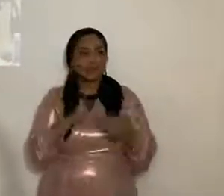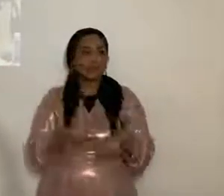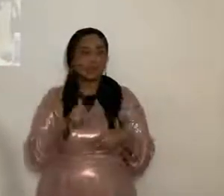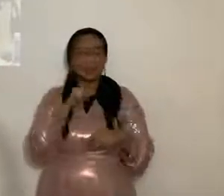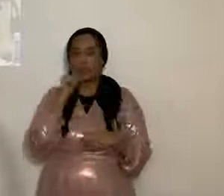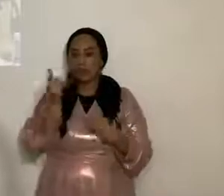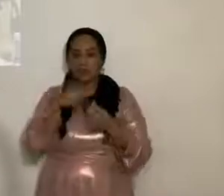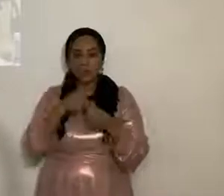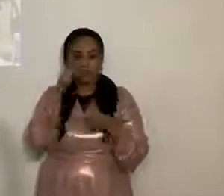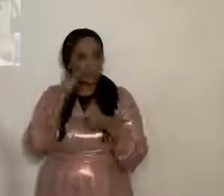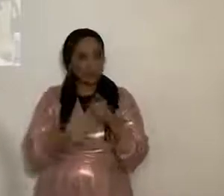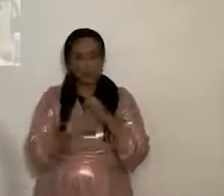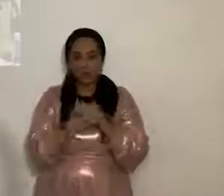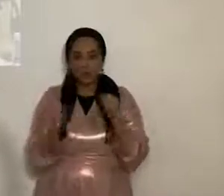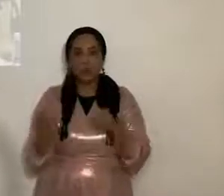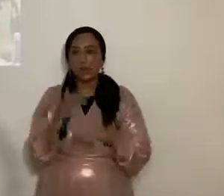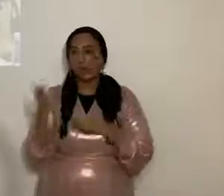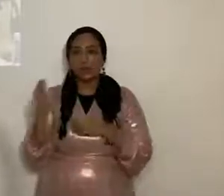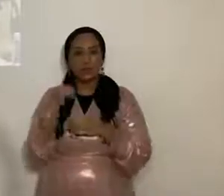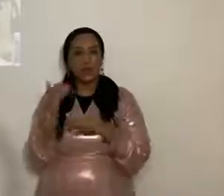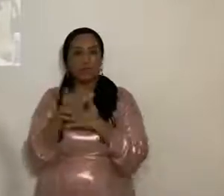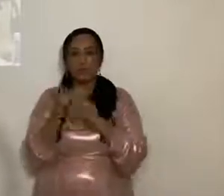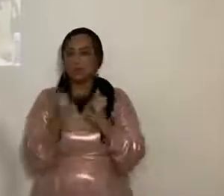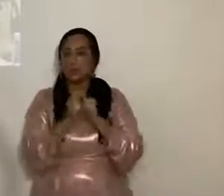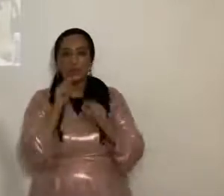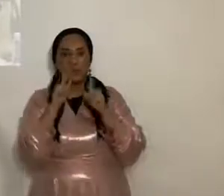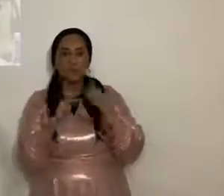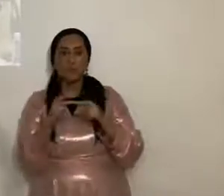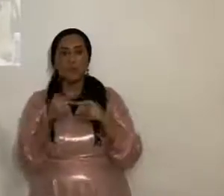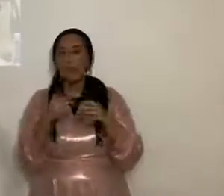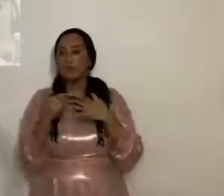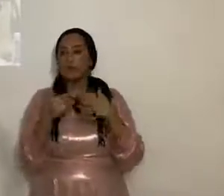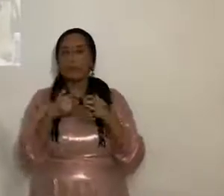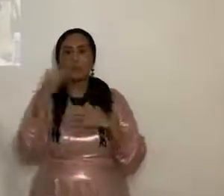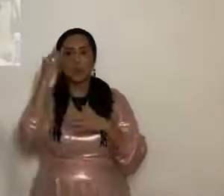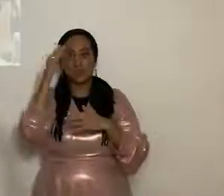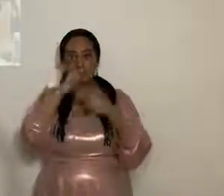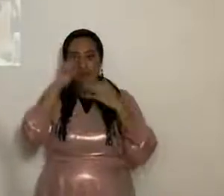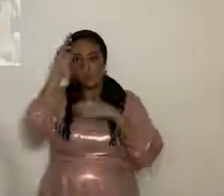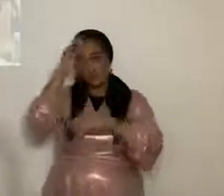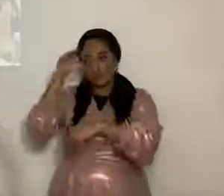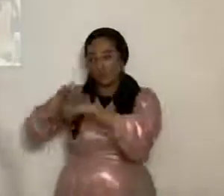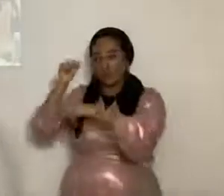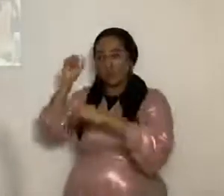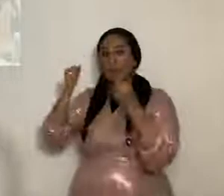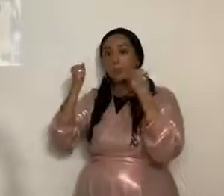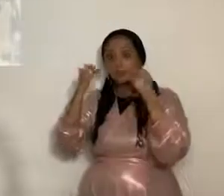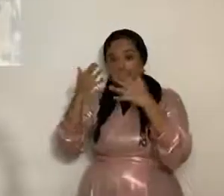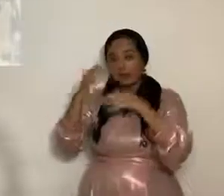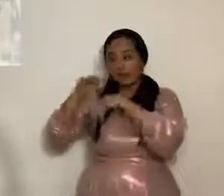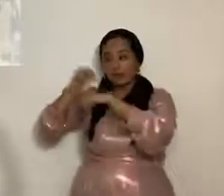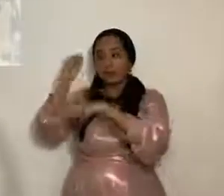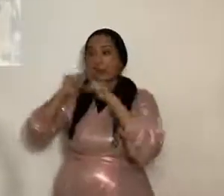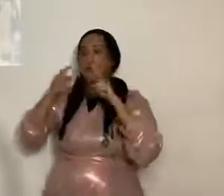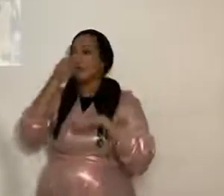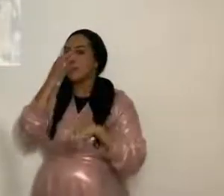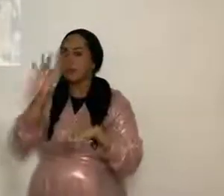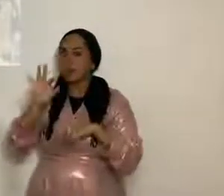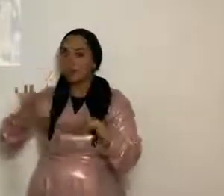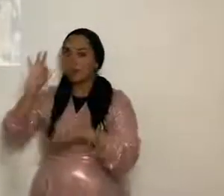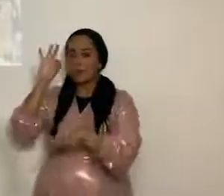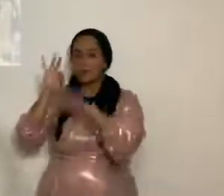no entra al pacto, no es parte del pueblo. Y aunque el Eterno lo llame, porque muchos son los llamados, pero pocos